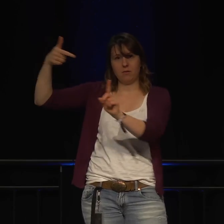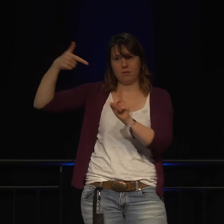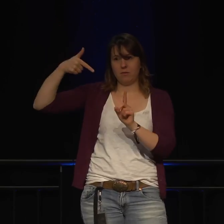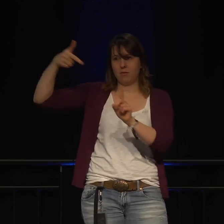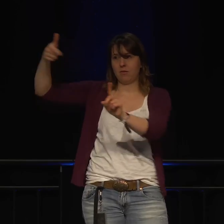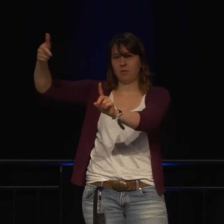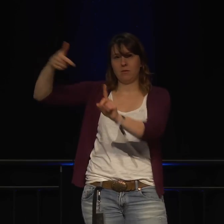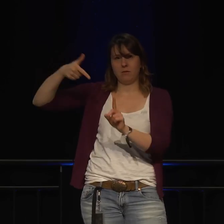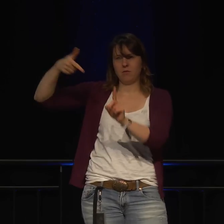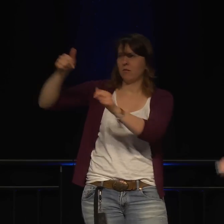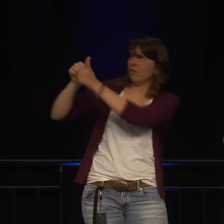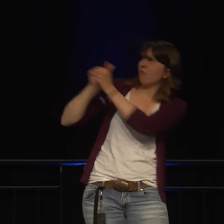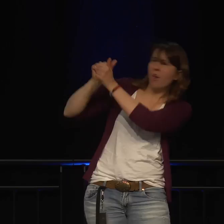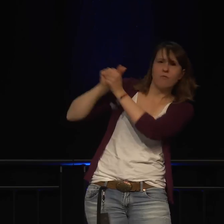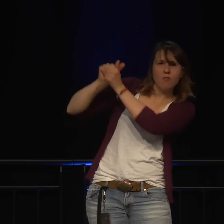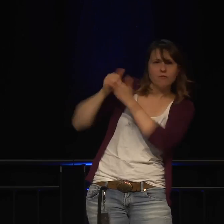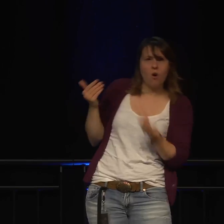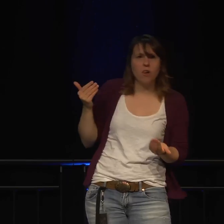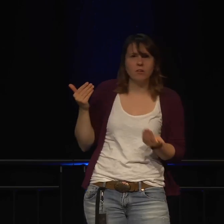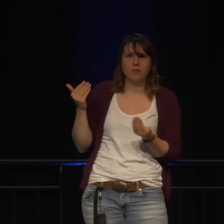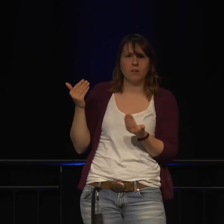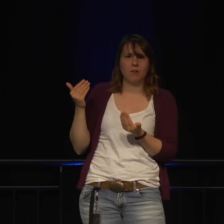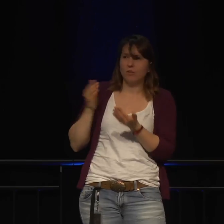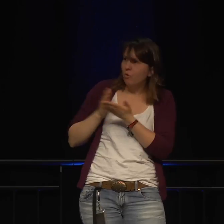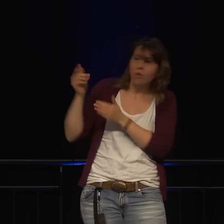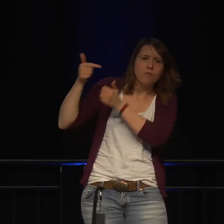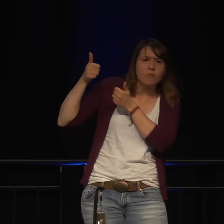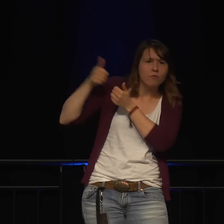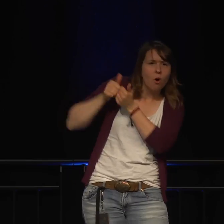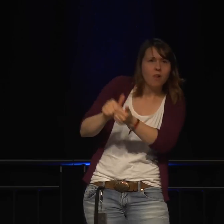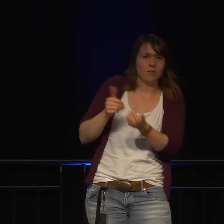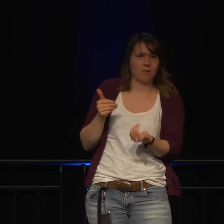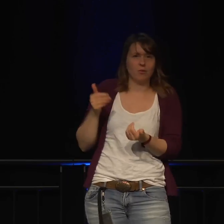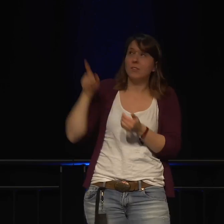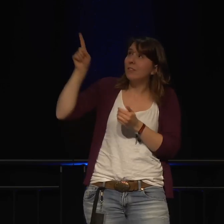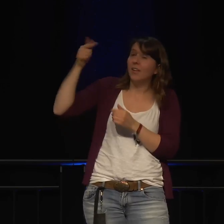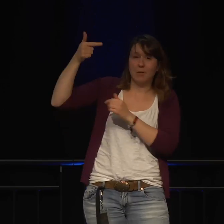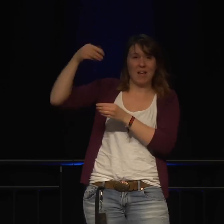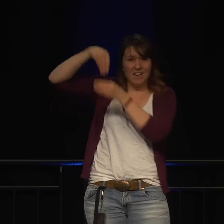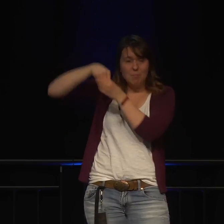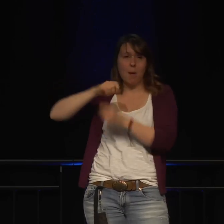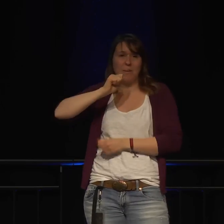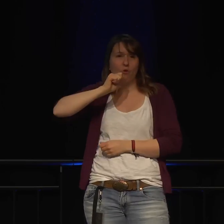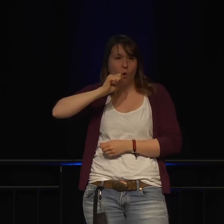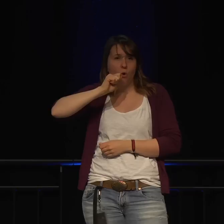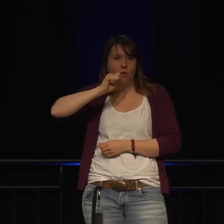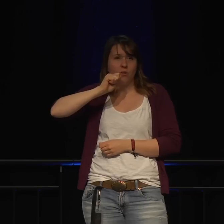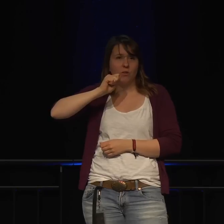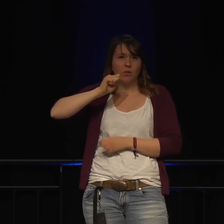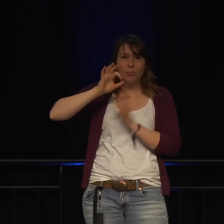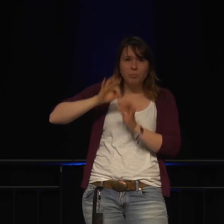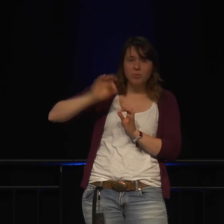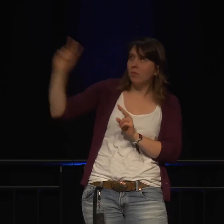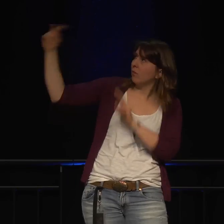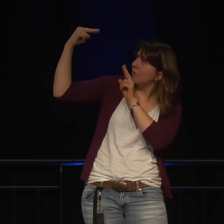habitación y la estaba vigilando por todos lados y tenía un micrófono integrado. Y un día comenzó